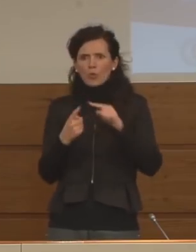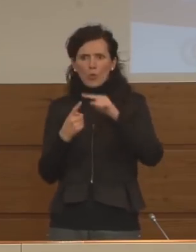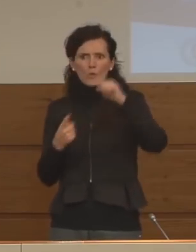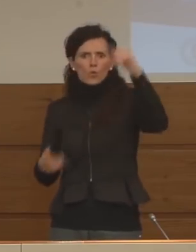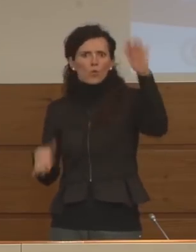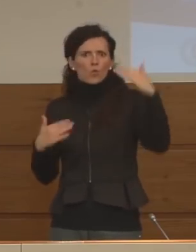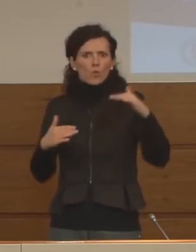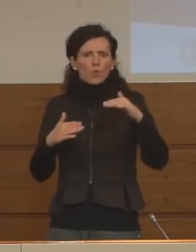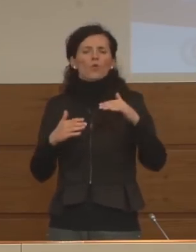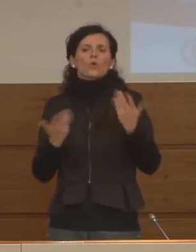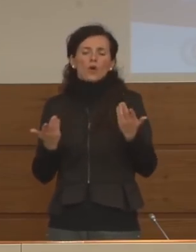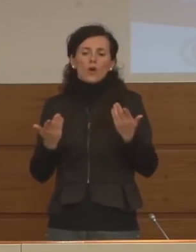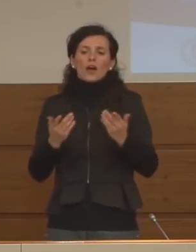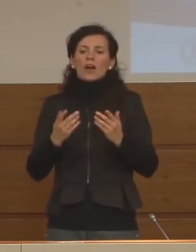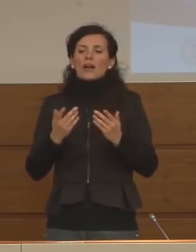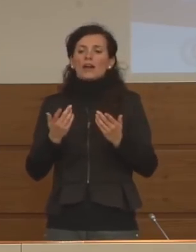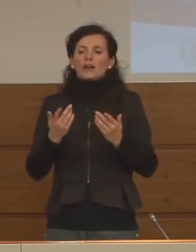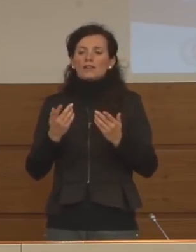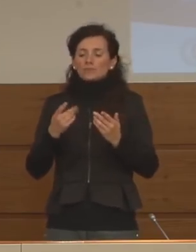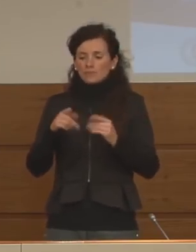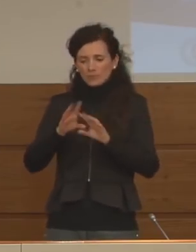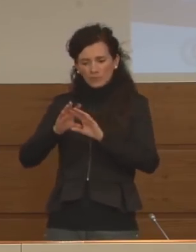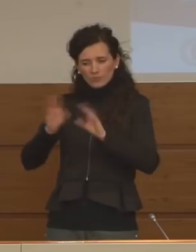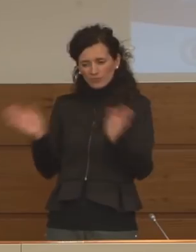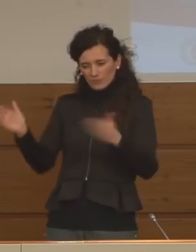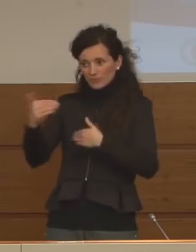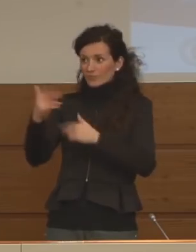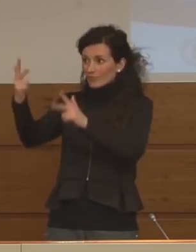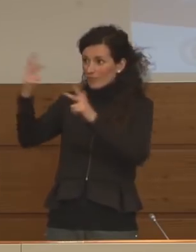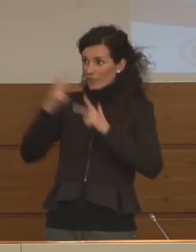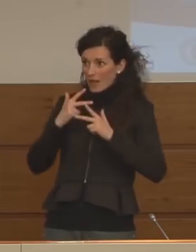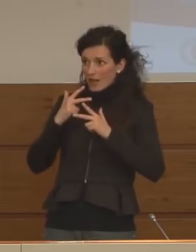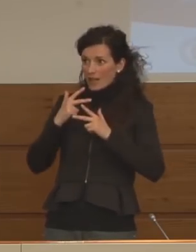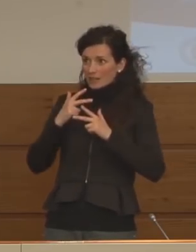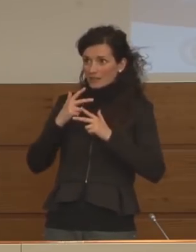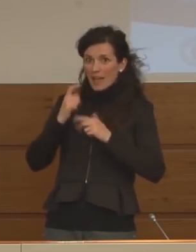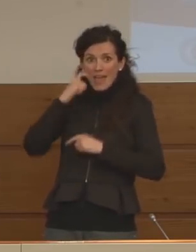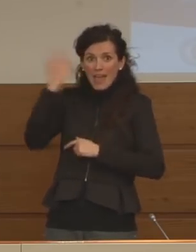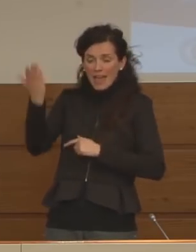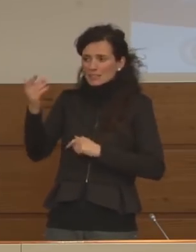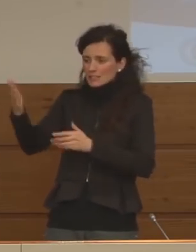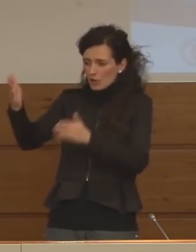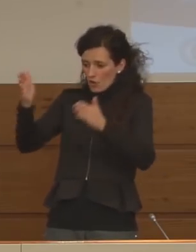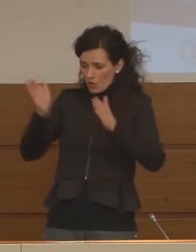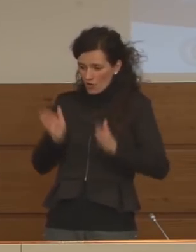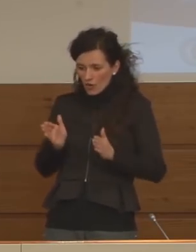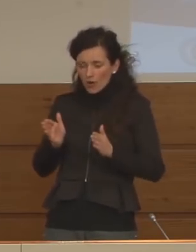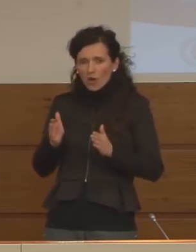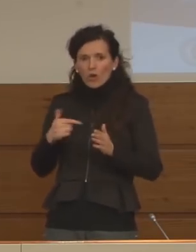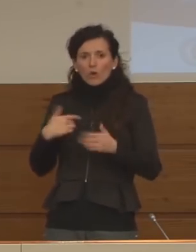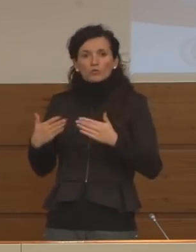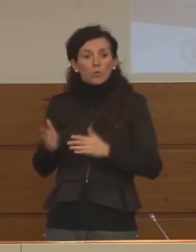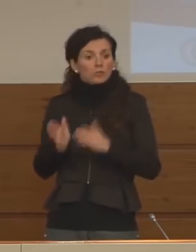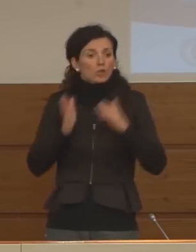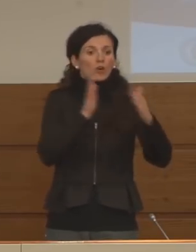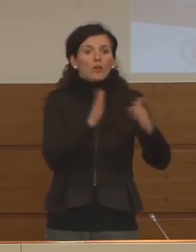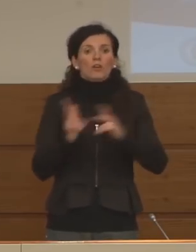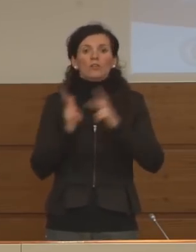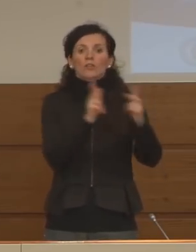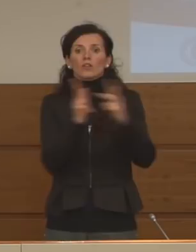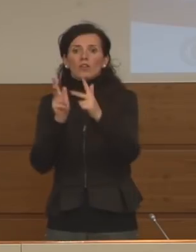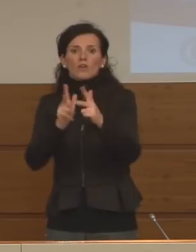spesso da luoghi molto lontani del mondo non possono giungere in modo indifferente dovunque